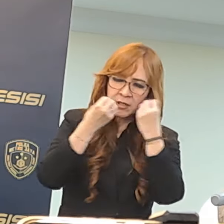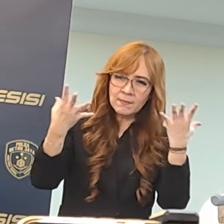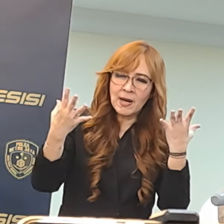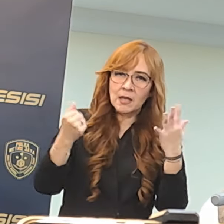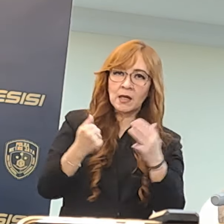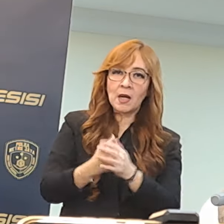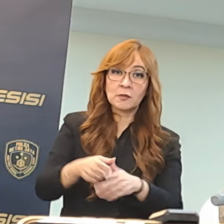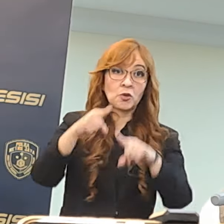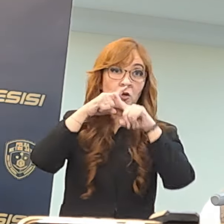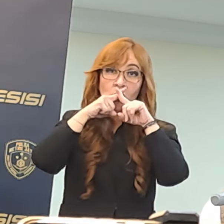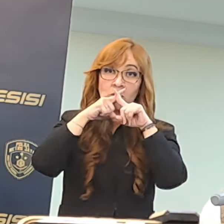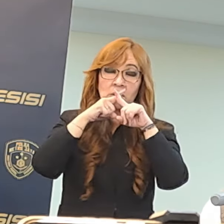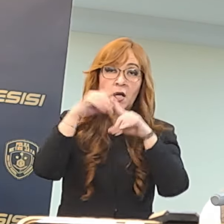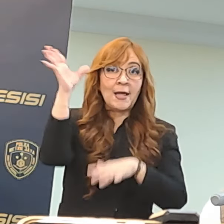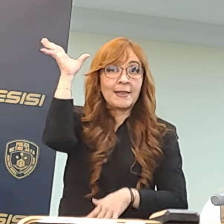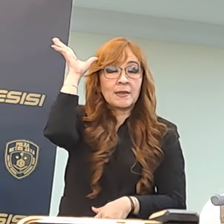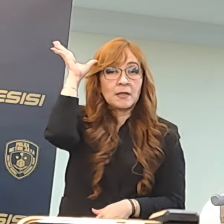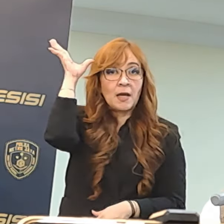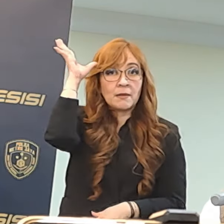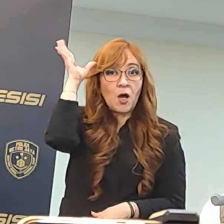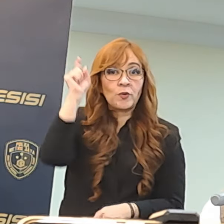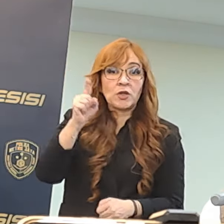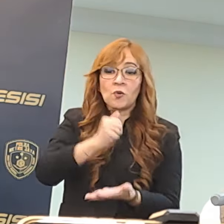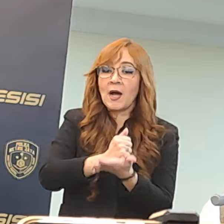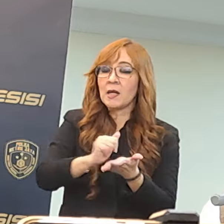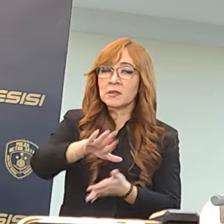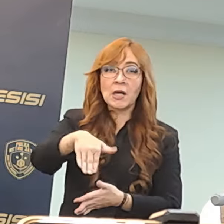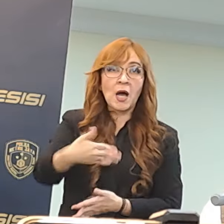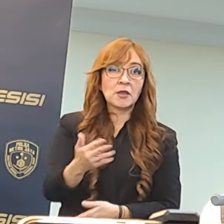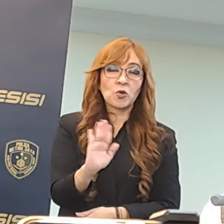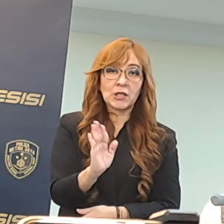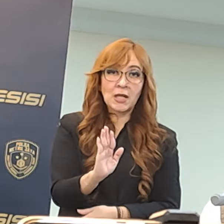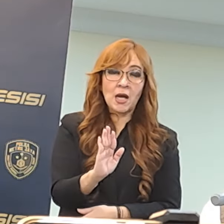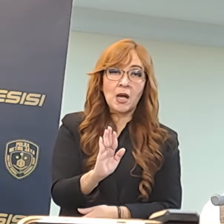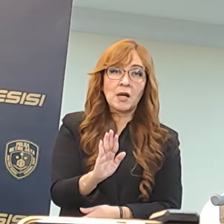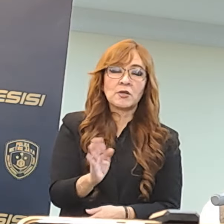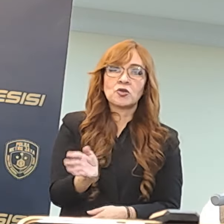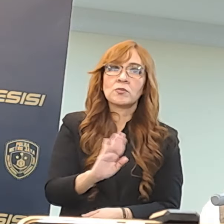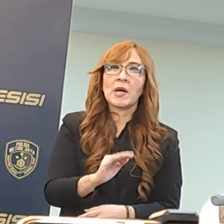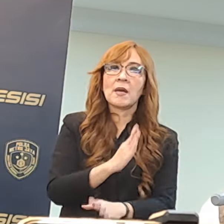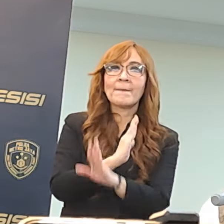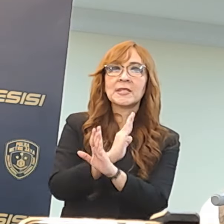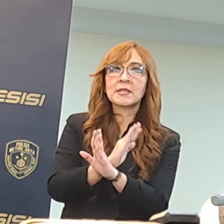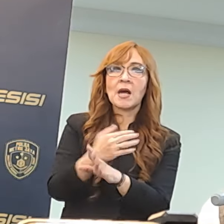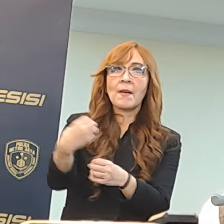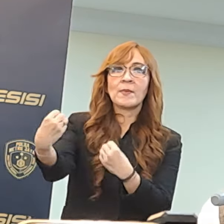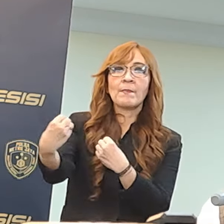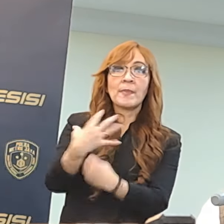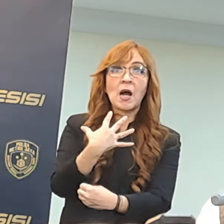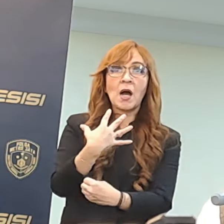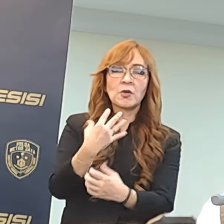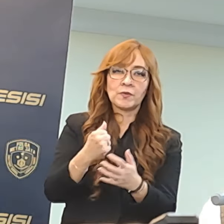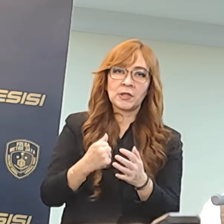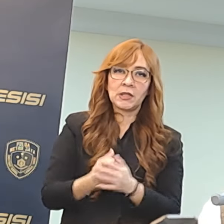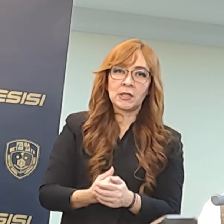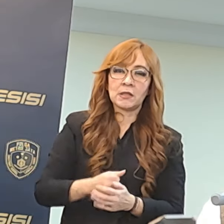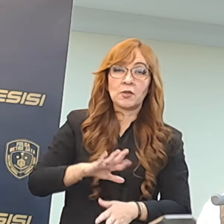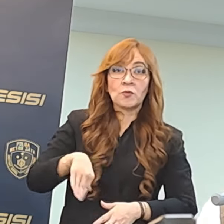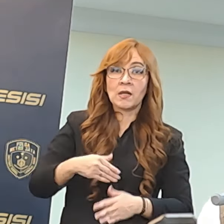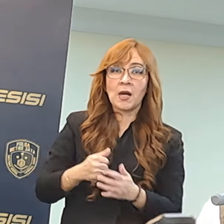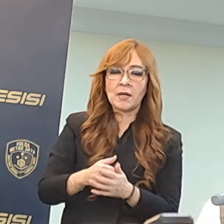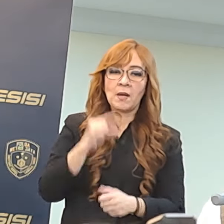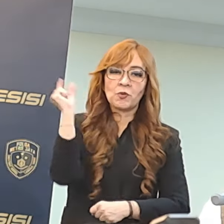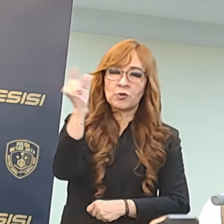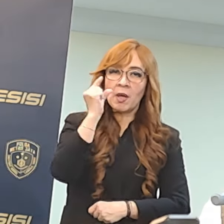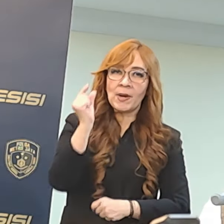dapat dipastikan kebenarannya, sehingga supaya tidak mempengaruhi pihak-pihak yang akan kami periksa. Dan perlu kita kedepankan prinsip